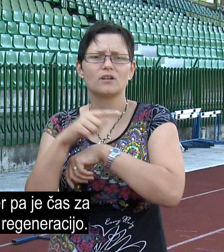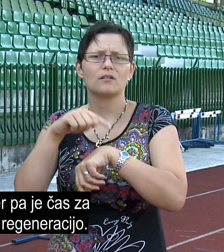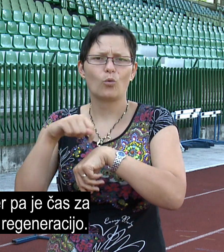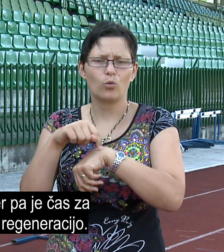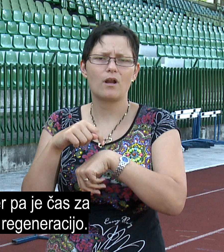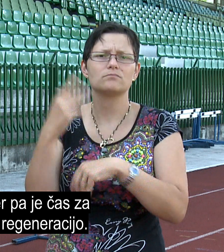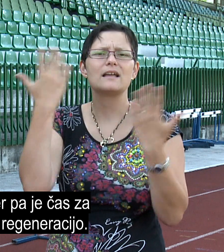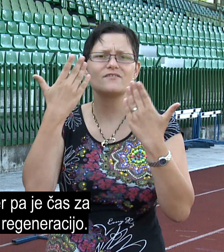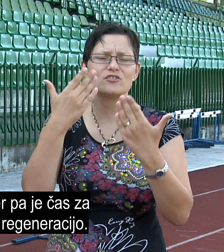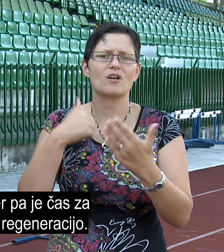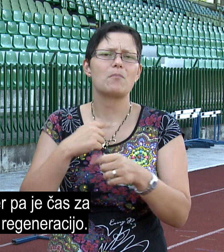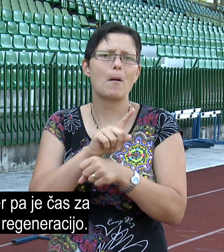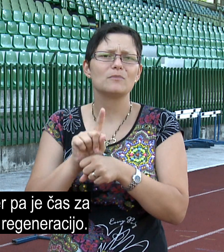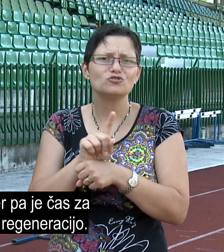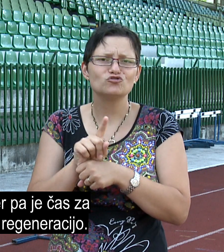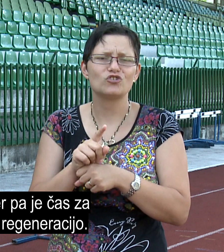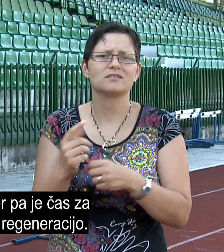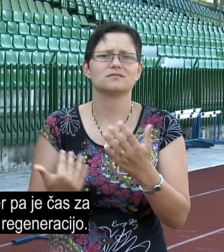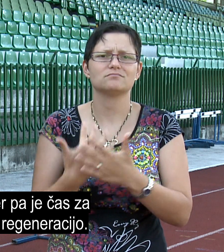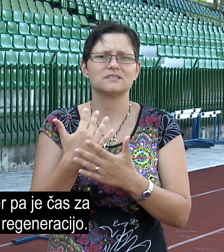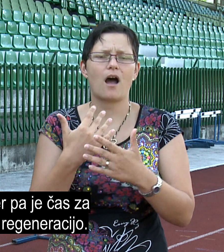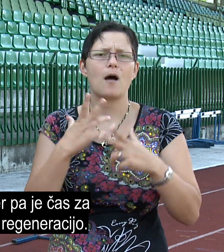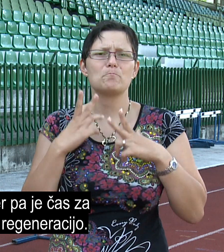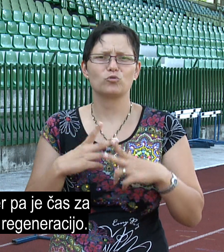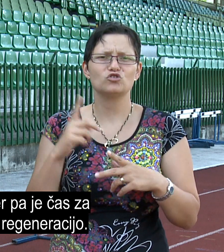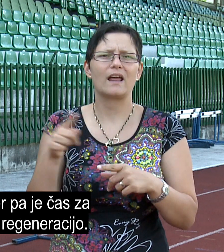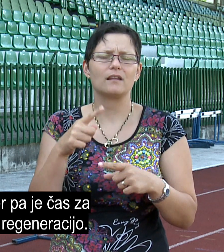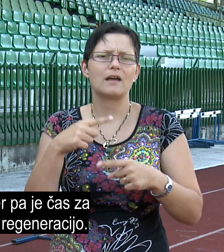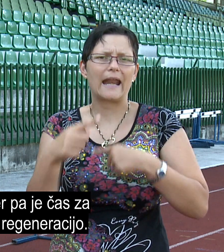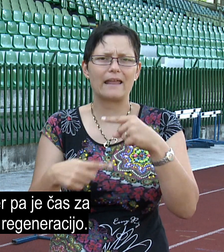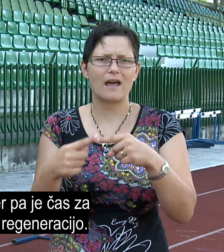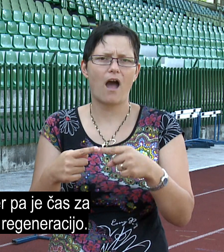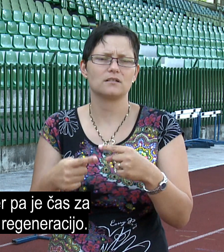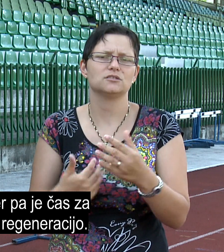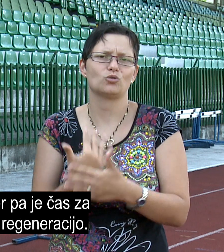čas za počitek in regeneracijo za prihodnji dan.